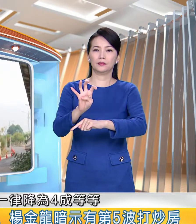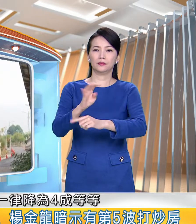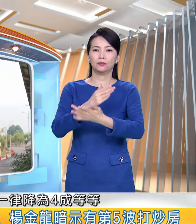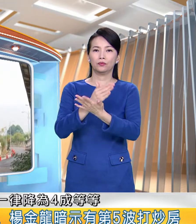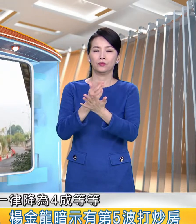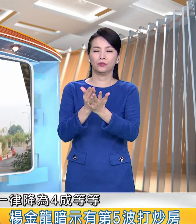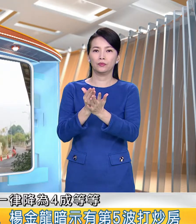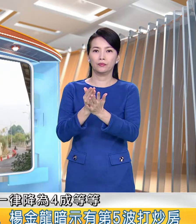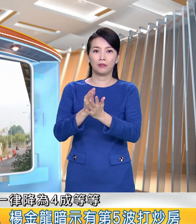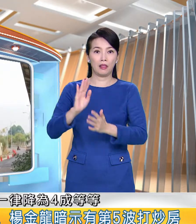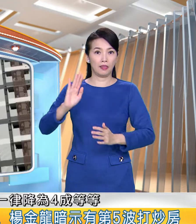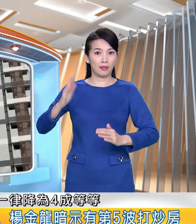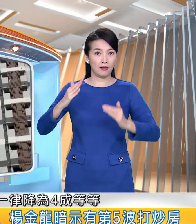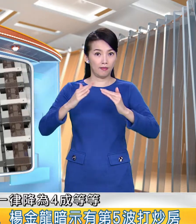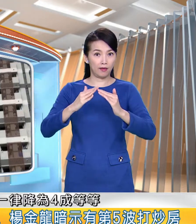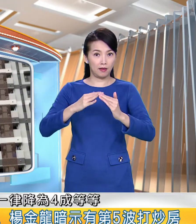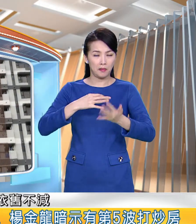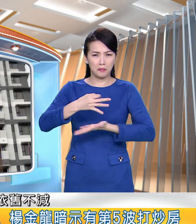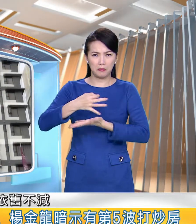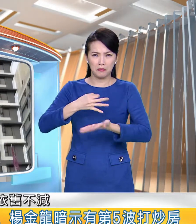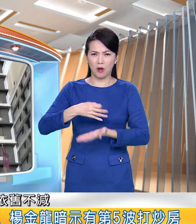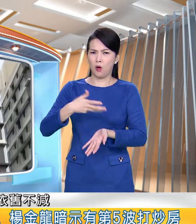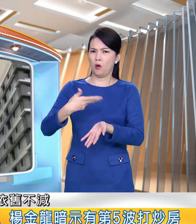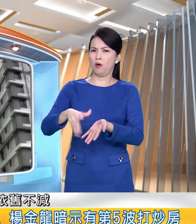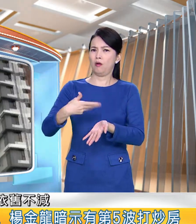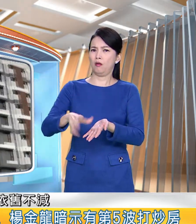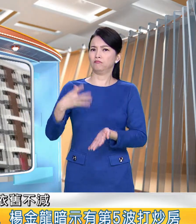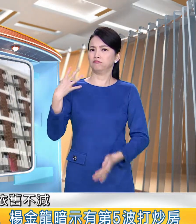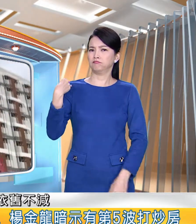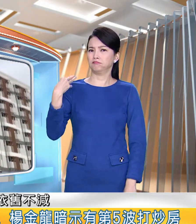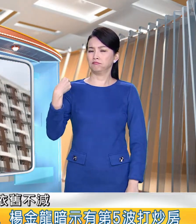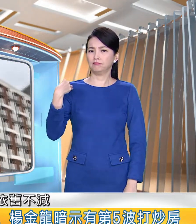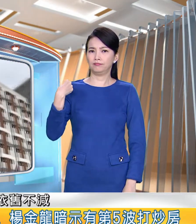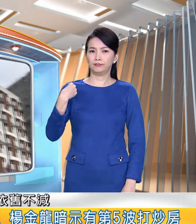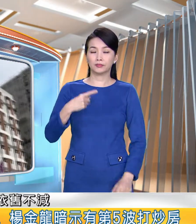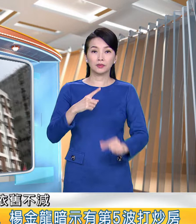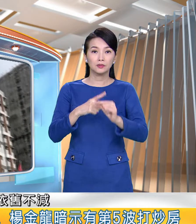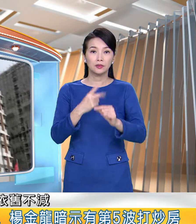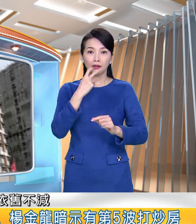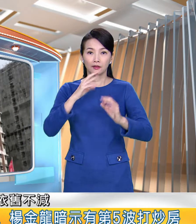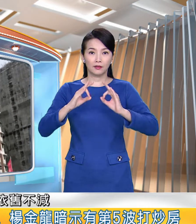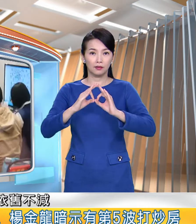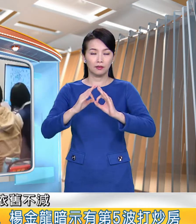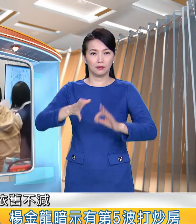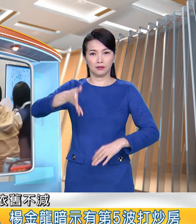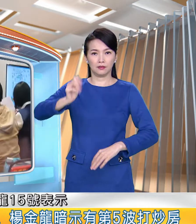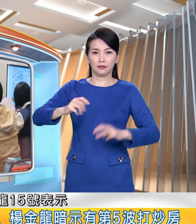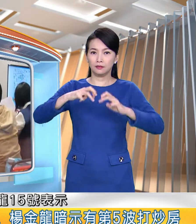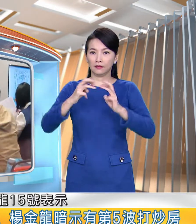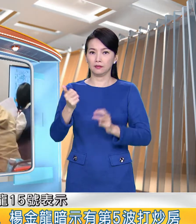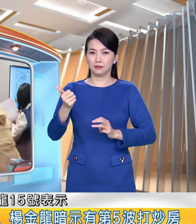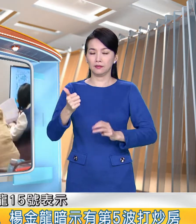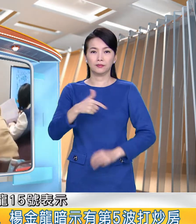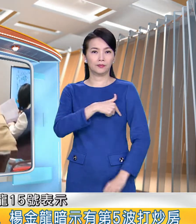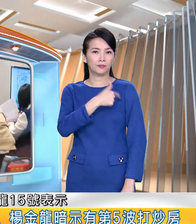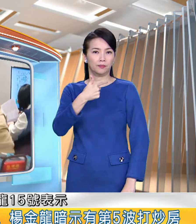四成等等。不过，房市热度依旧不减。央行总裁杨金